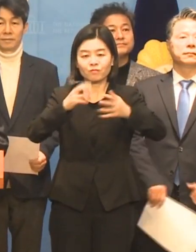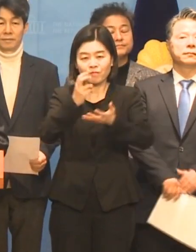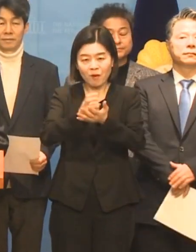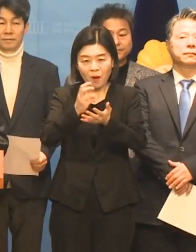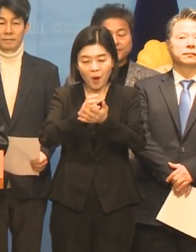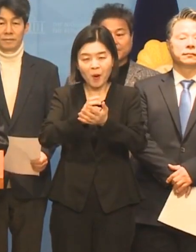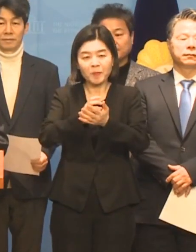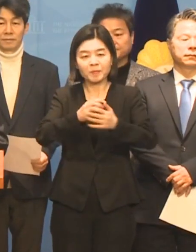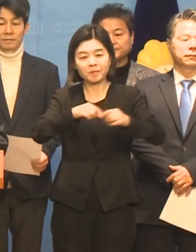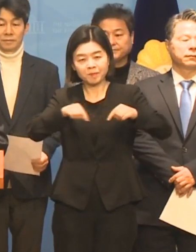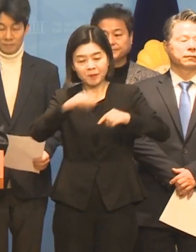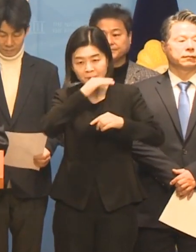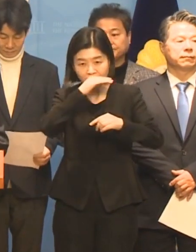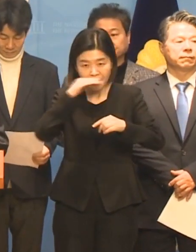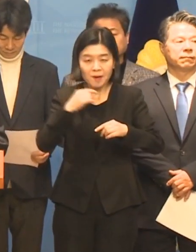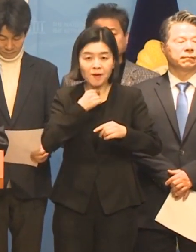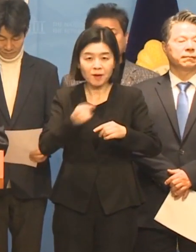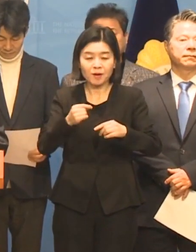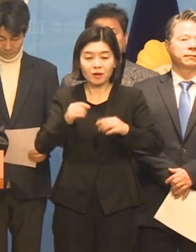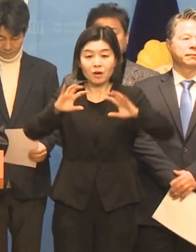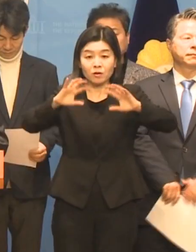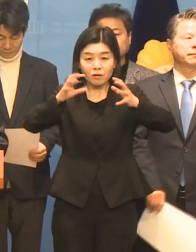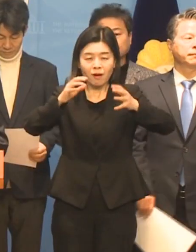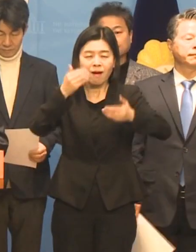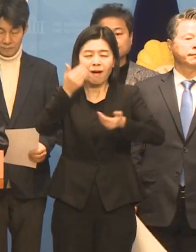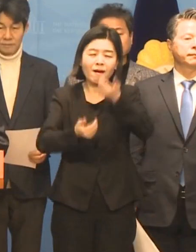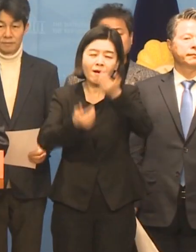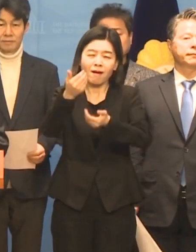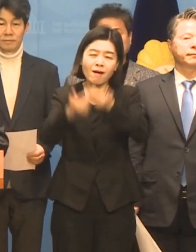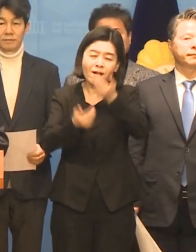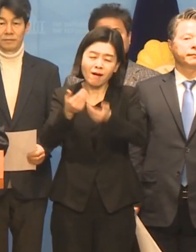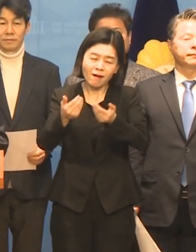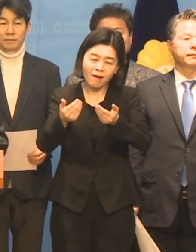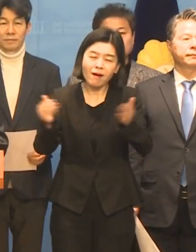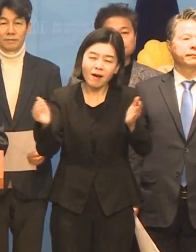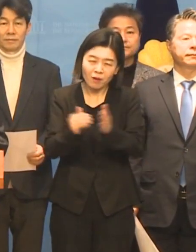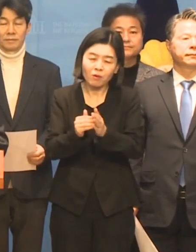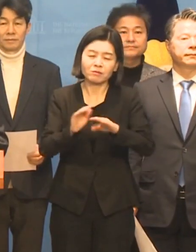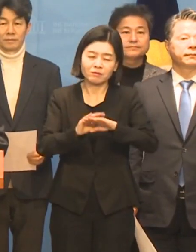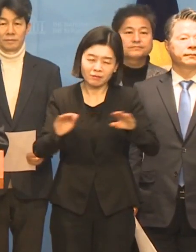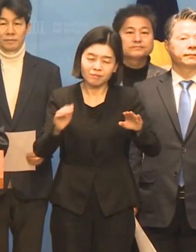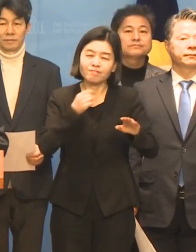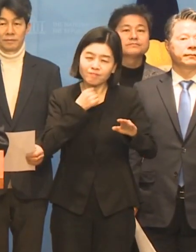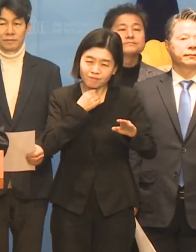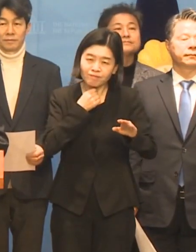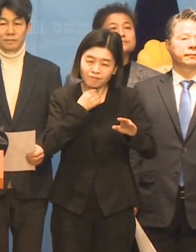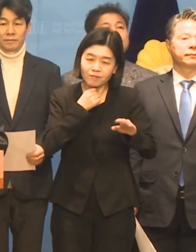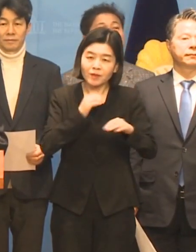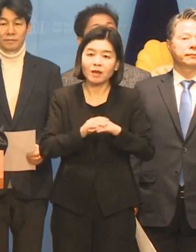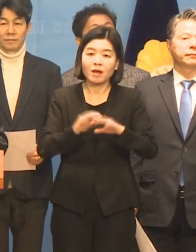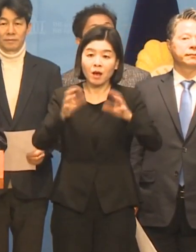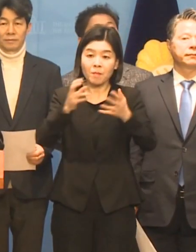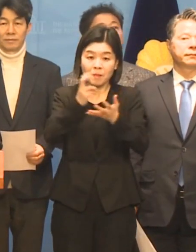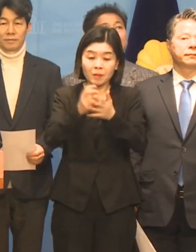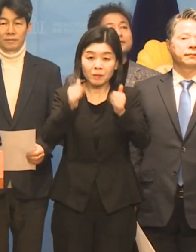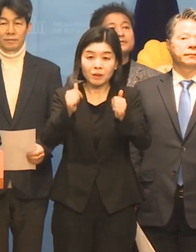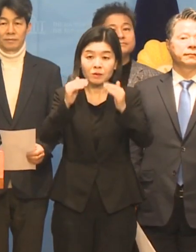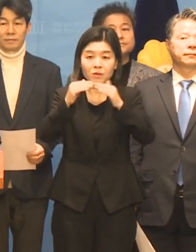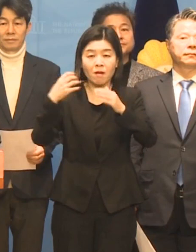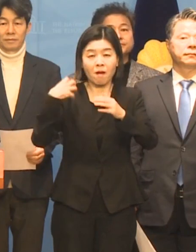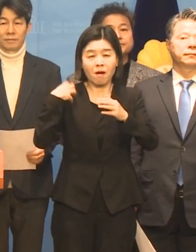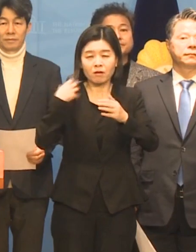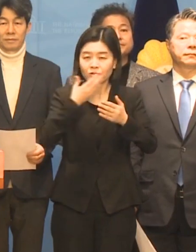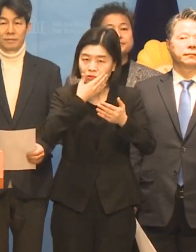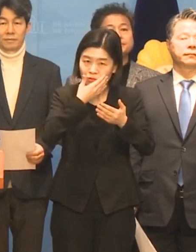세우고 국가적 갈등을 조속히 수습하기 위해 헌법재판소의 역할이 어느 때보다 중요한